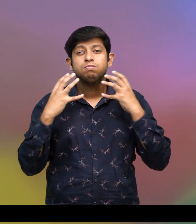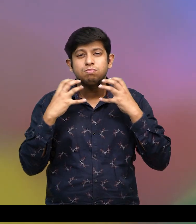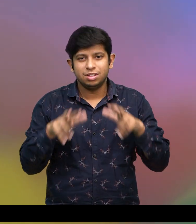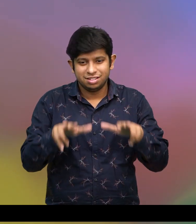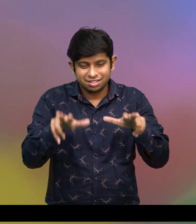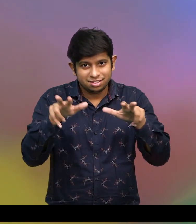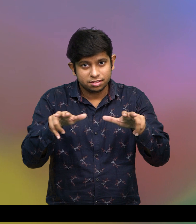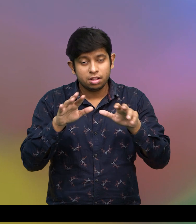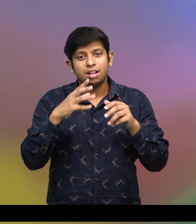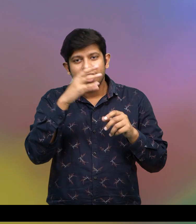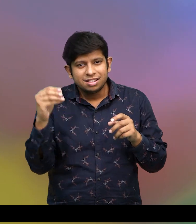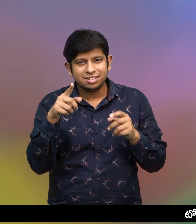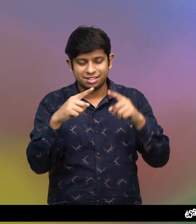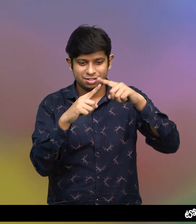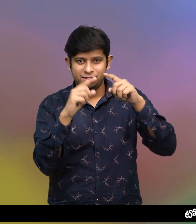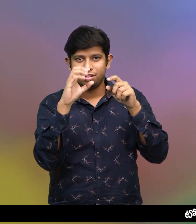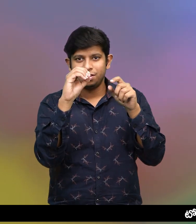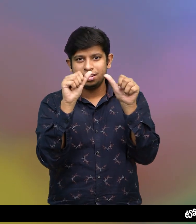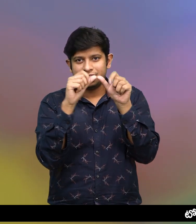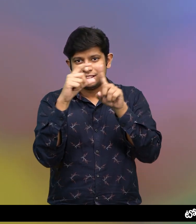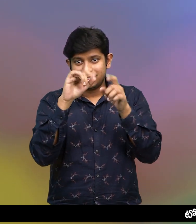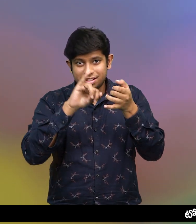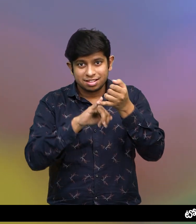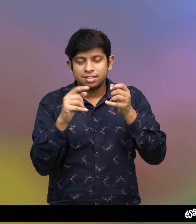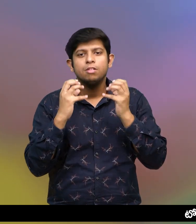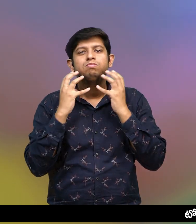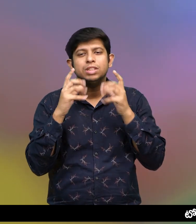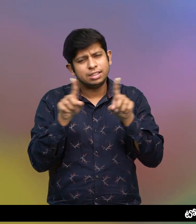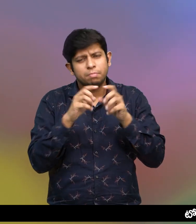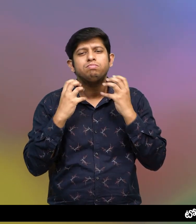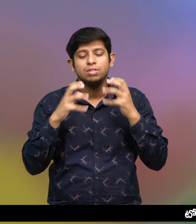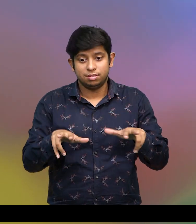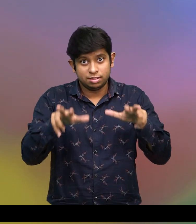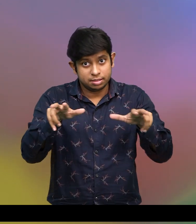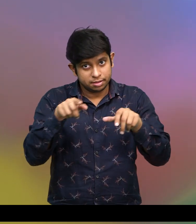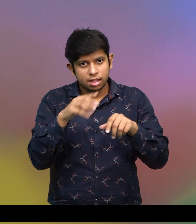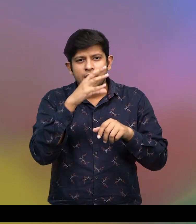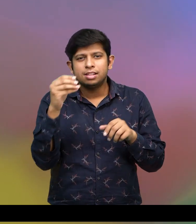7 కప్పలు, టోడ్లు మరియు సాలమండర్లు కొన్ని ఉదాహరణలు.